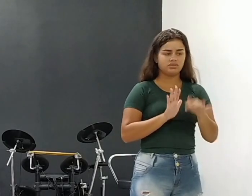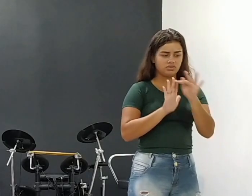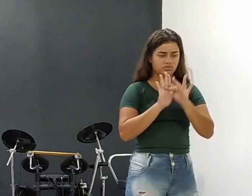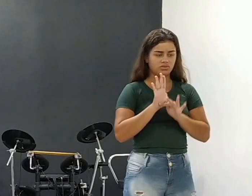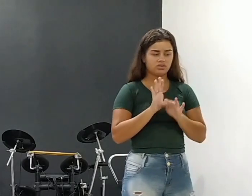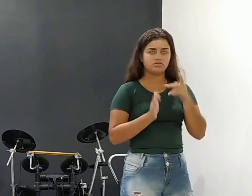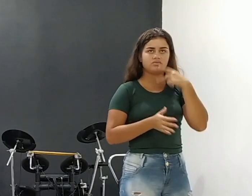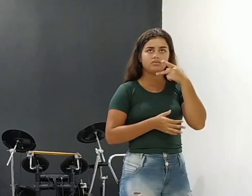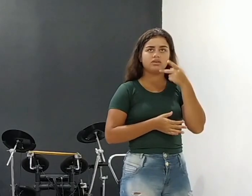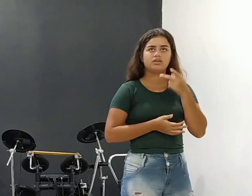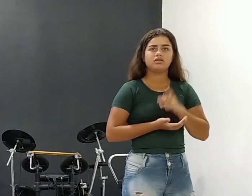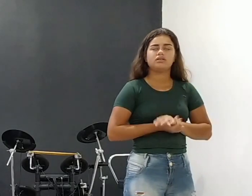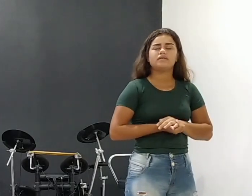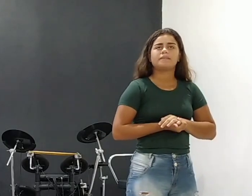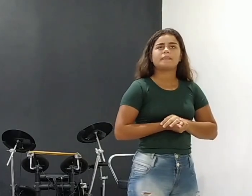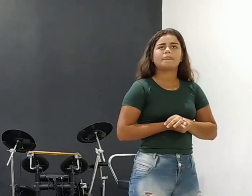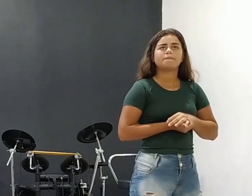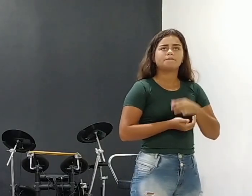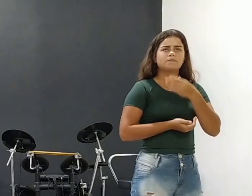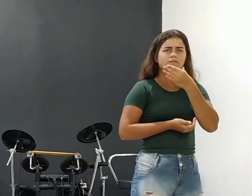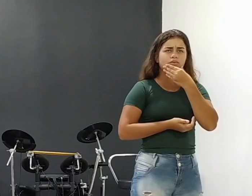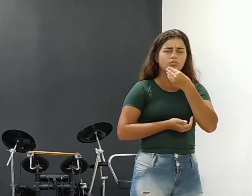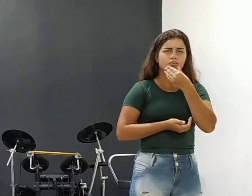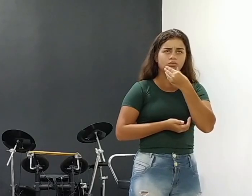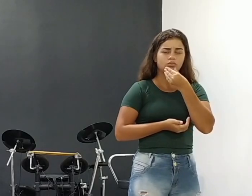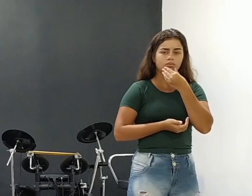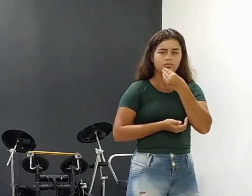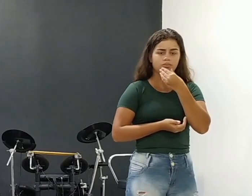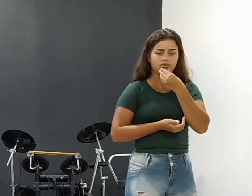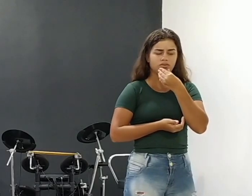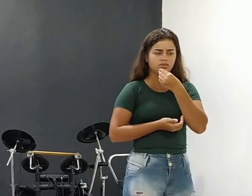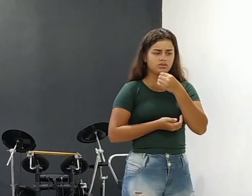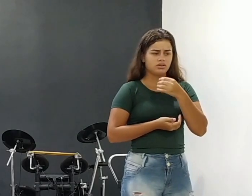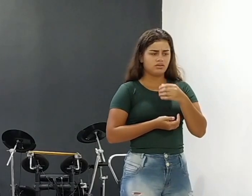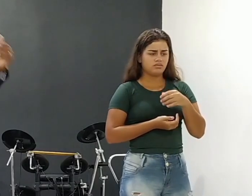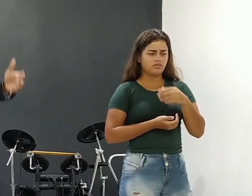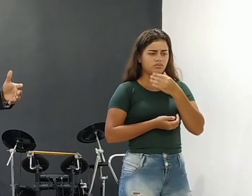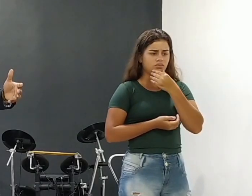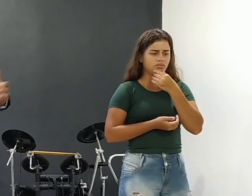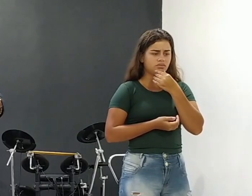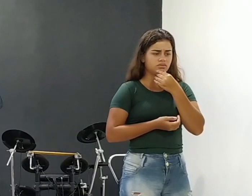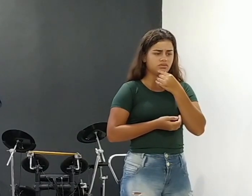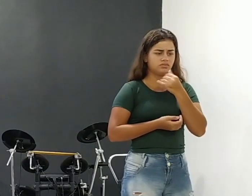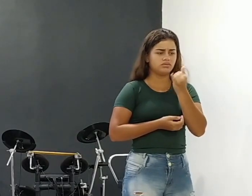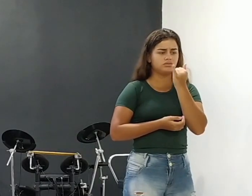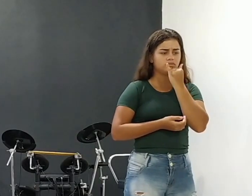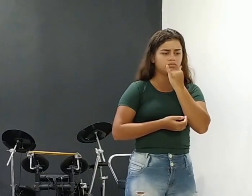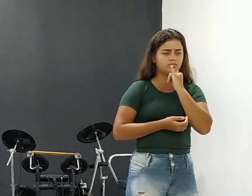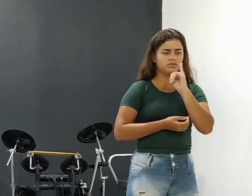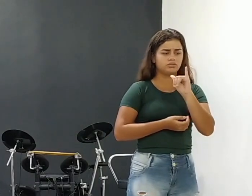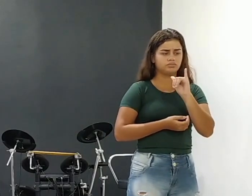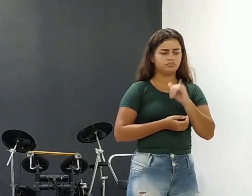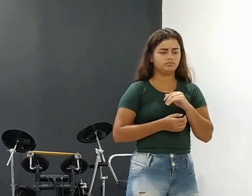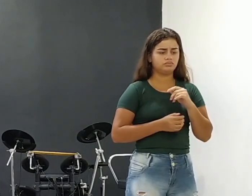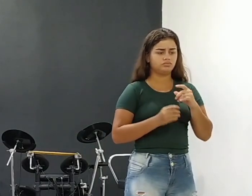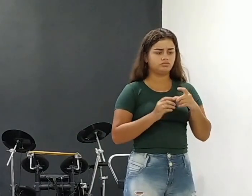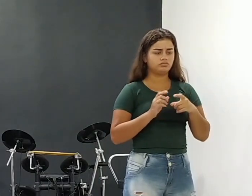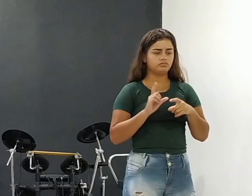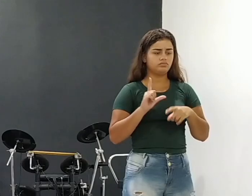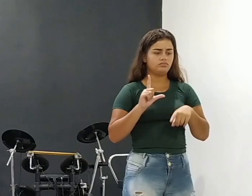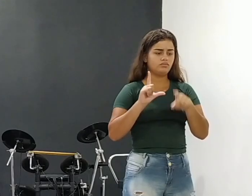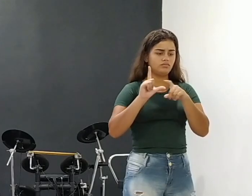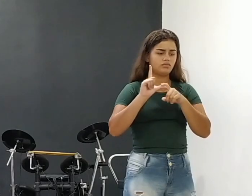trata sobre um homem que estava remindo, que estava comprando uma dívida de uma mulher.